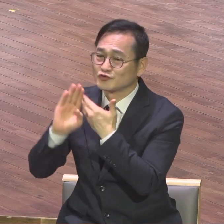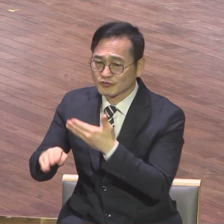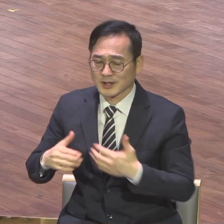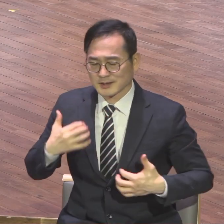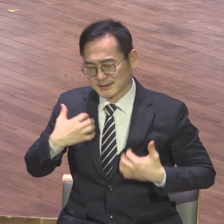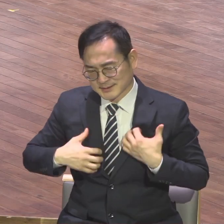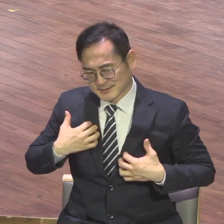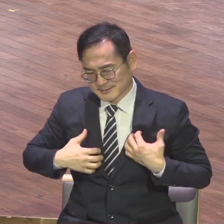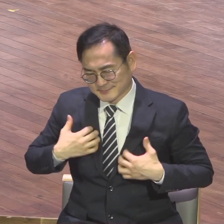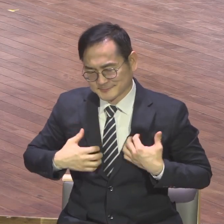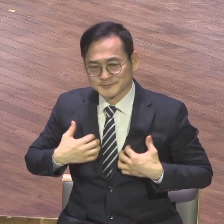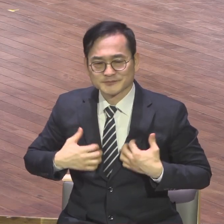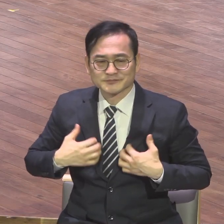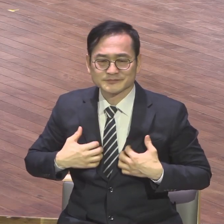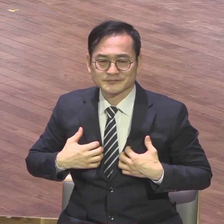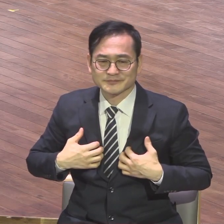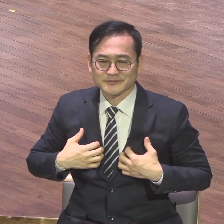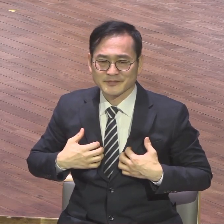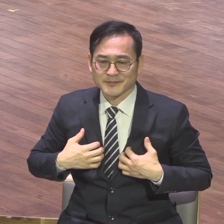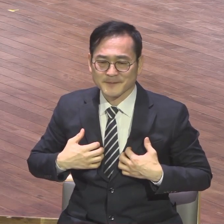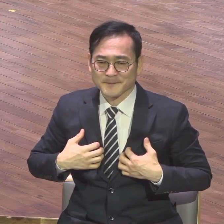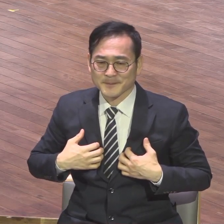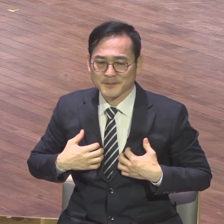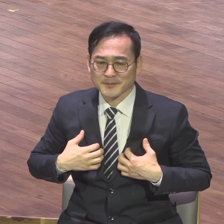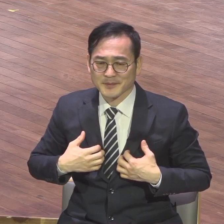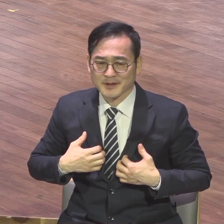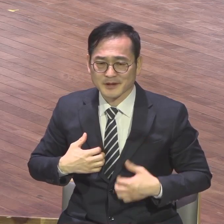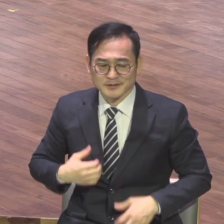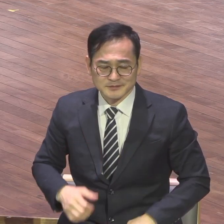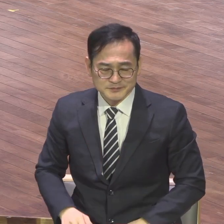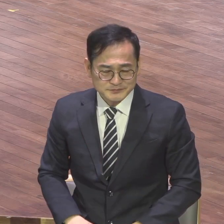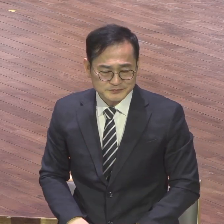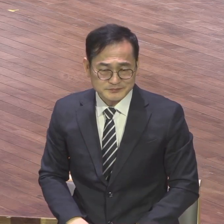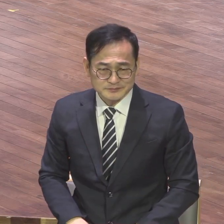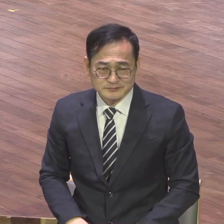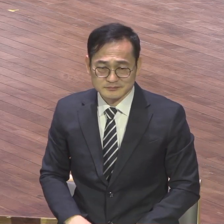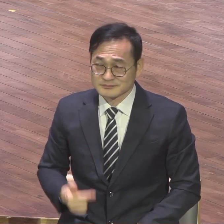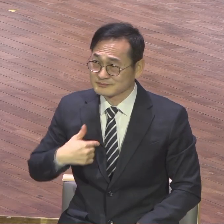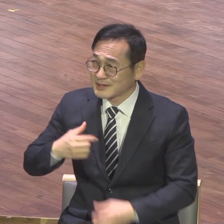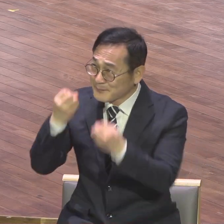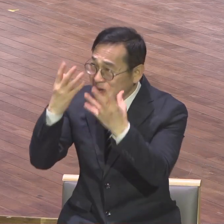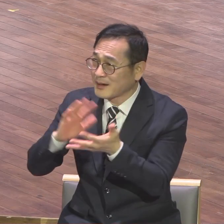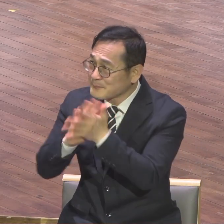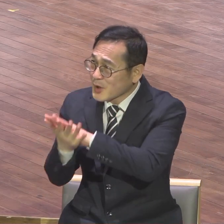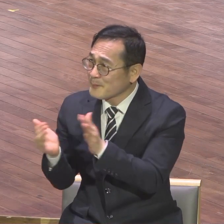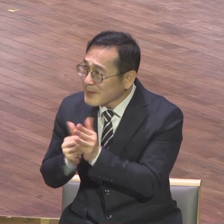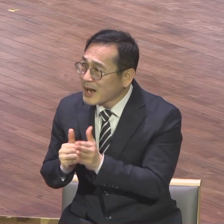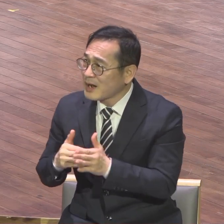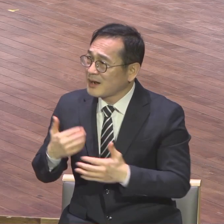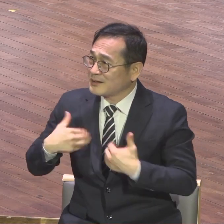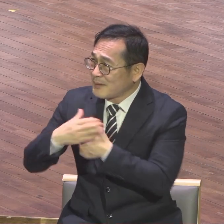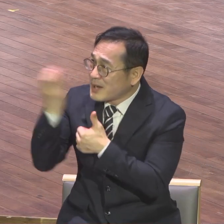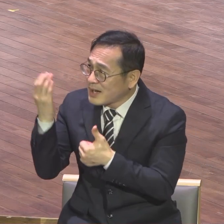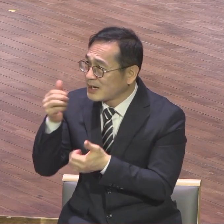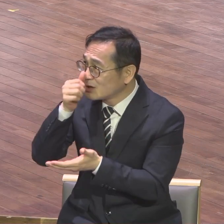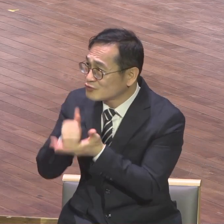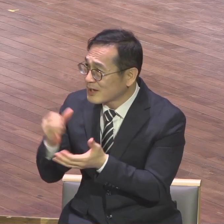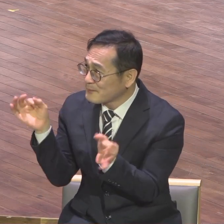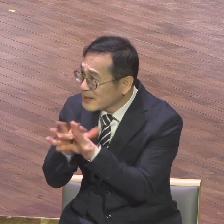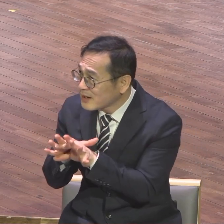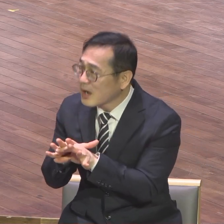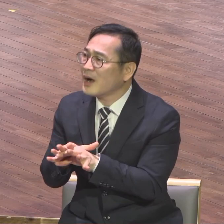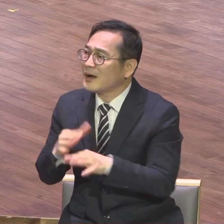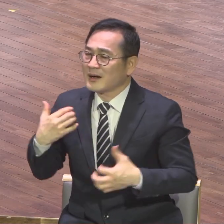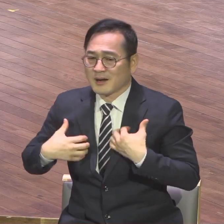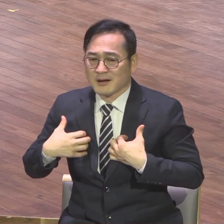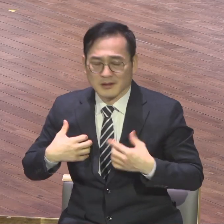이렇게 살았는데, 내가 이 복음 깨닫고 이렇게 새롭게 됐는데, 너도 예수 믿고 구원받아라. 아멘. 그게 전도자의